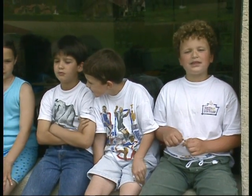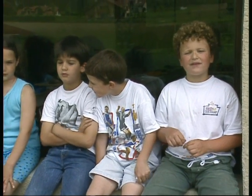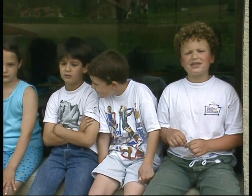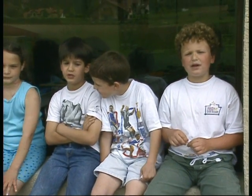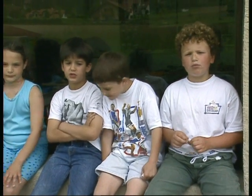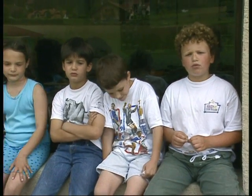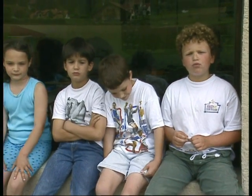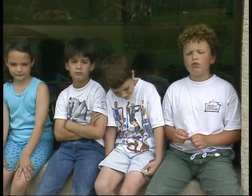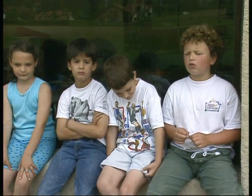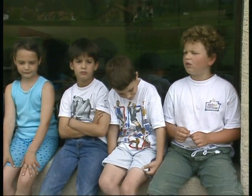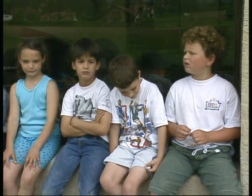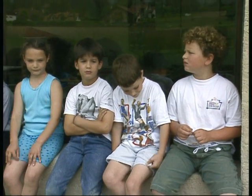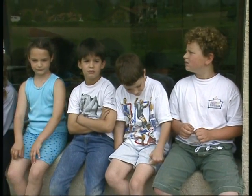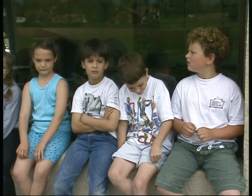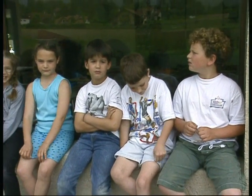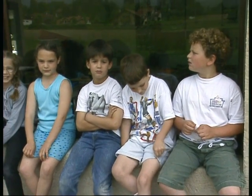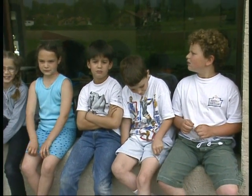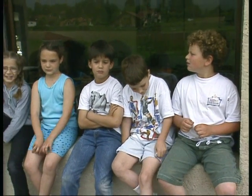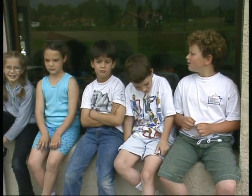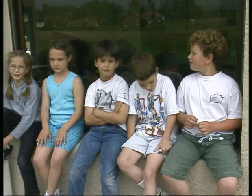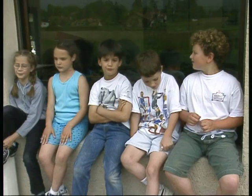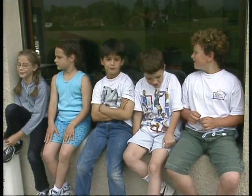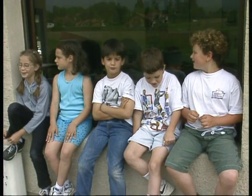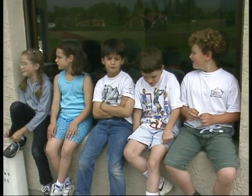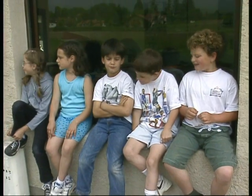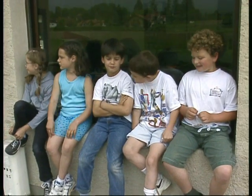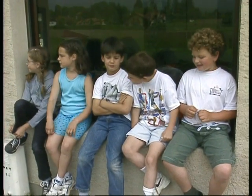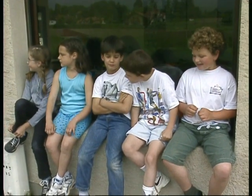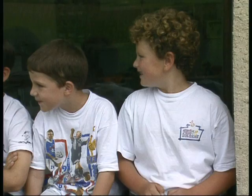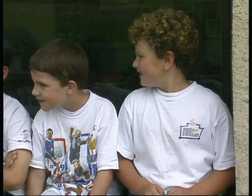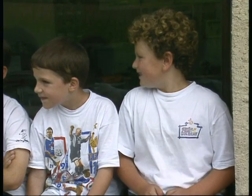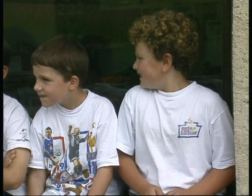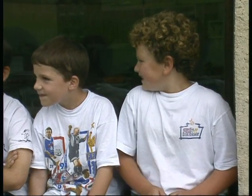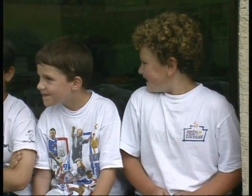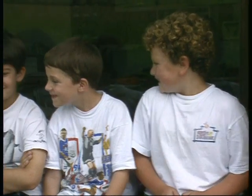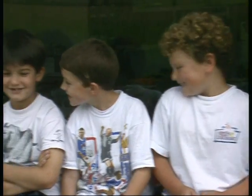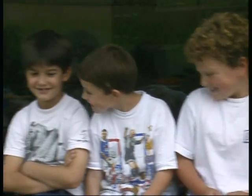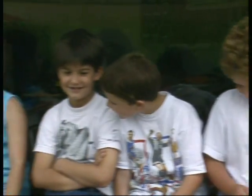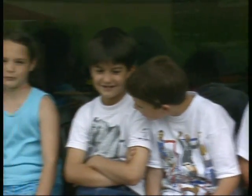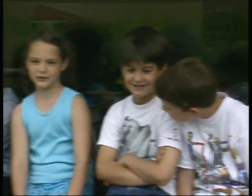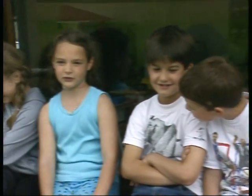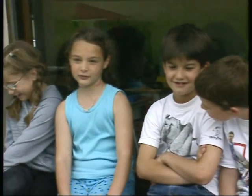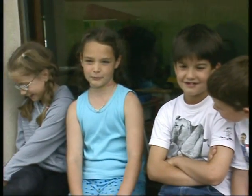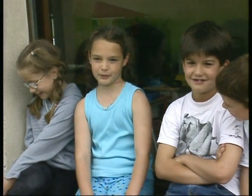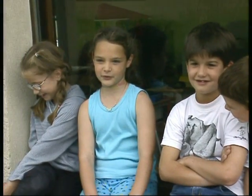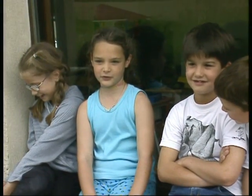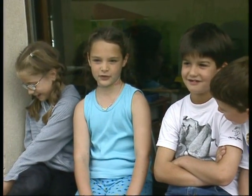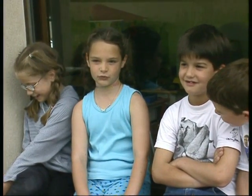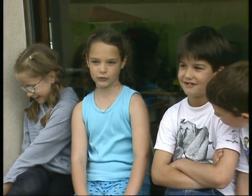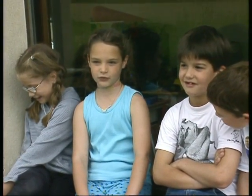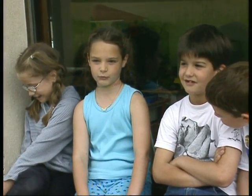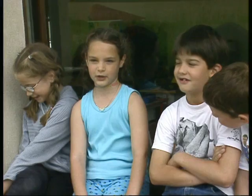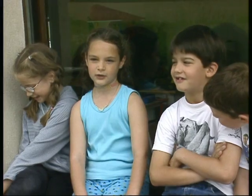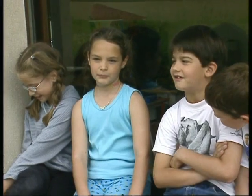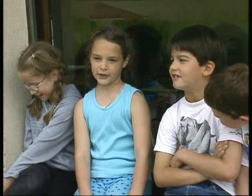un loup. Ah ouais, c'est vrai que c'est un bon loup. Colin. Et il joue bien le palo. Mais il joue aussi comme les autres, c'est pas parce qu'il